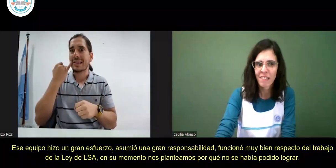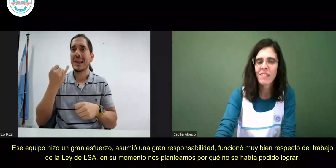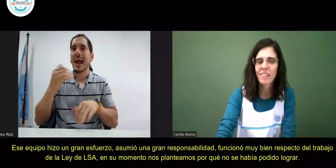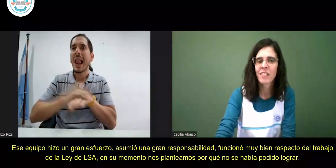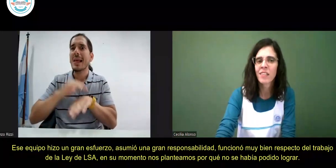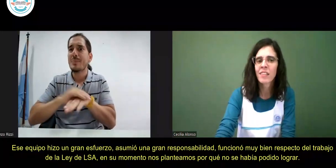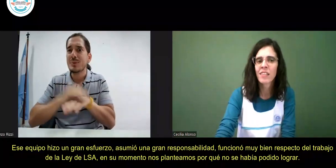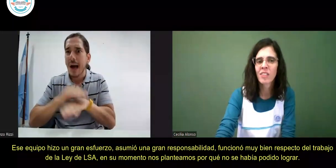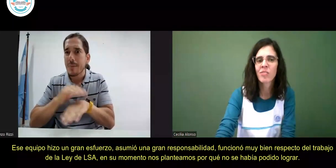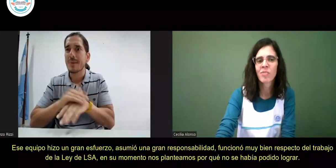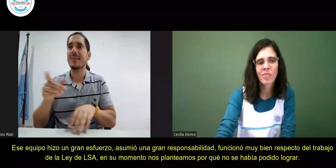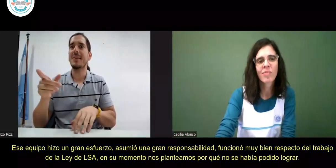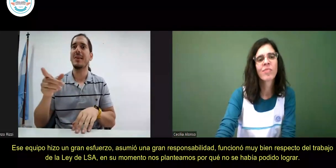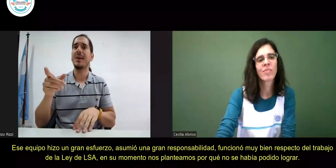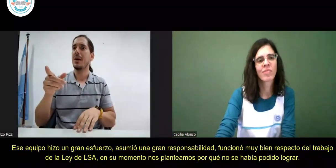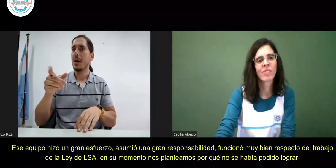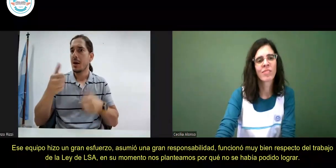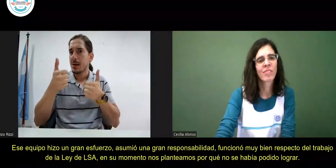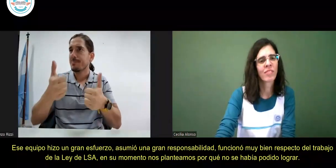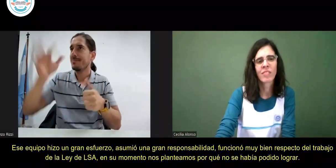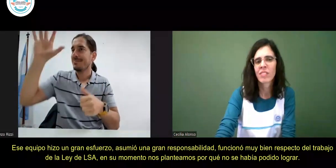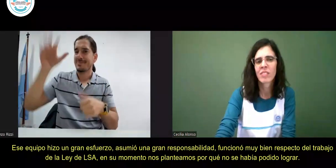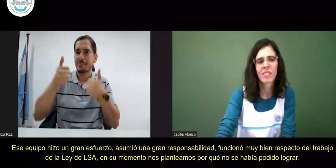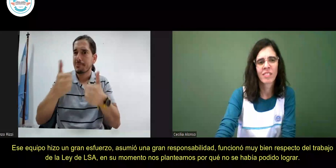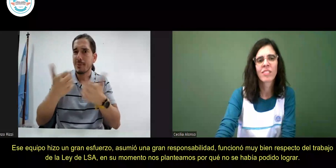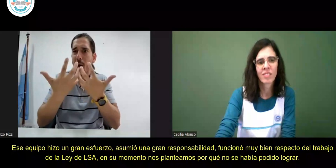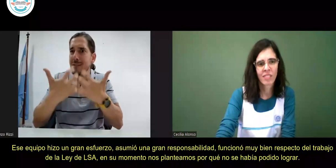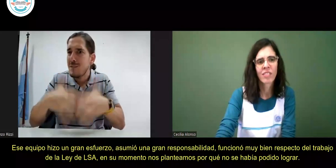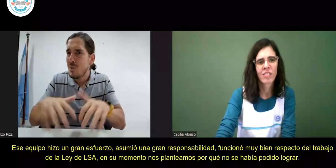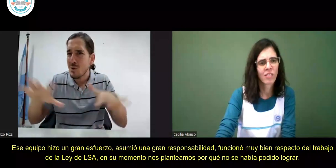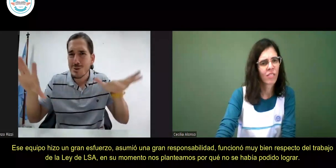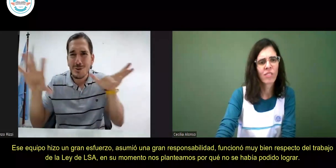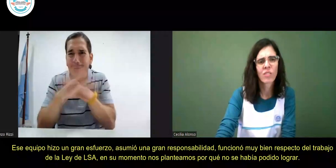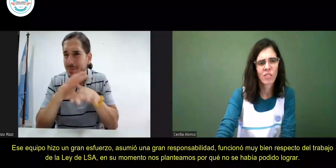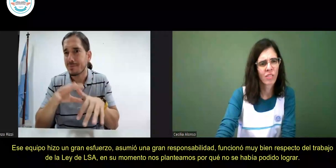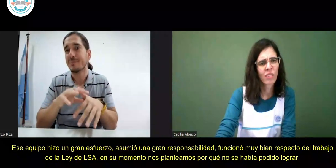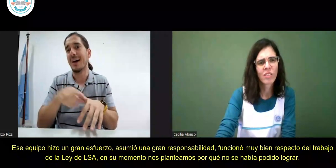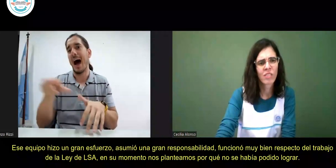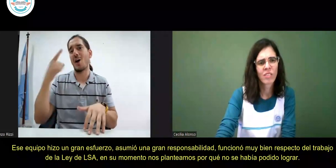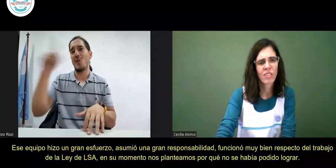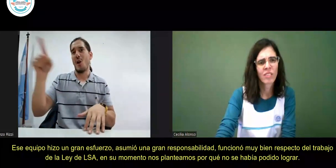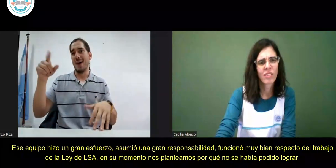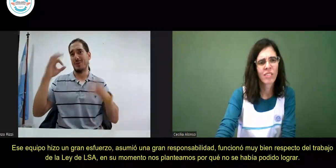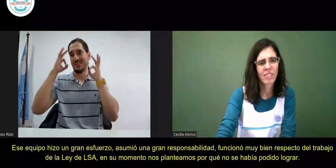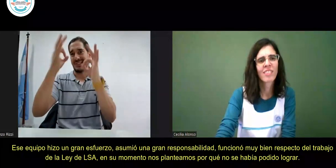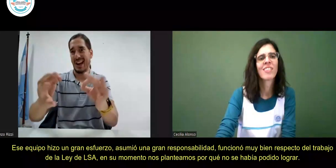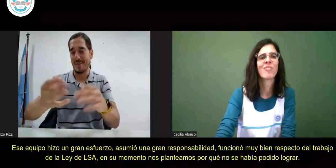Ese equipo hizo un gran esfuerzo, asumió una gran responsabilidad, funcionó muy bien.